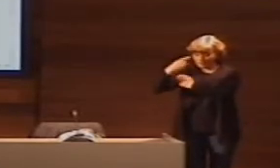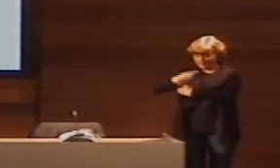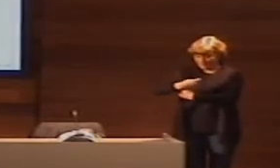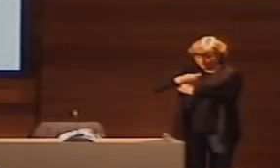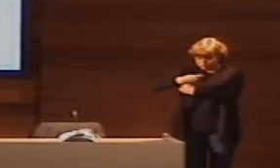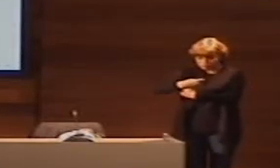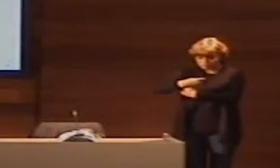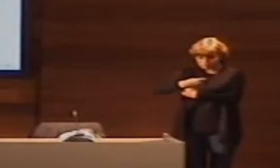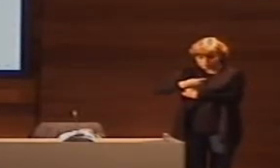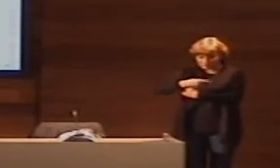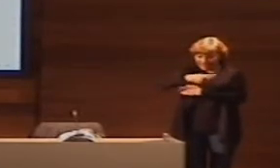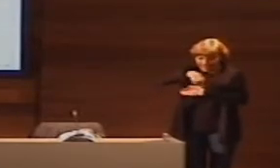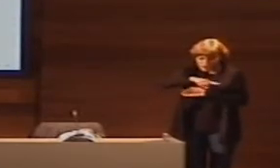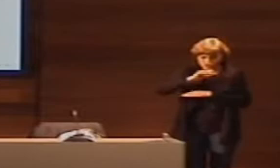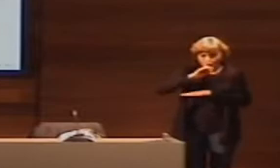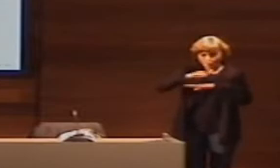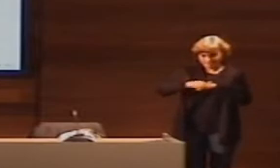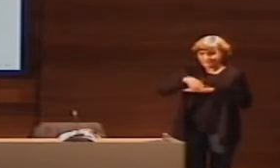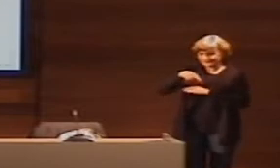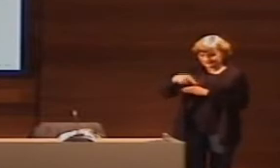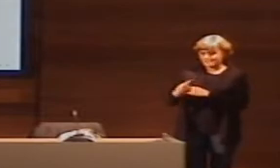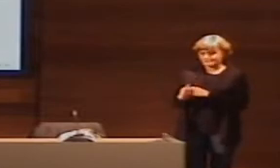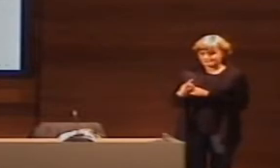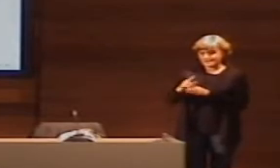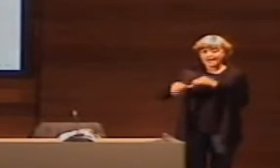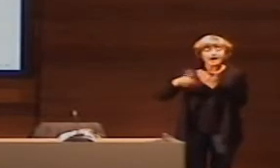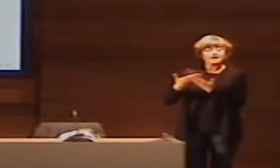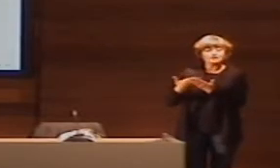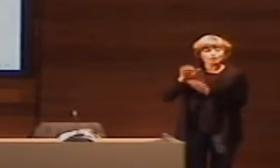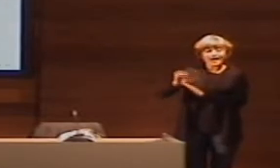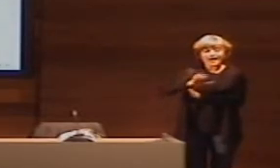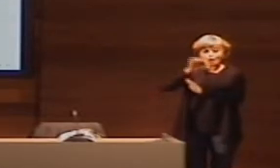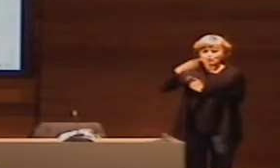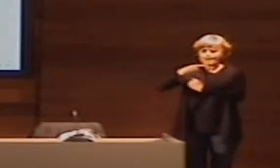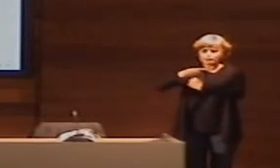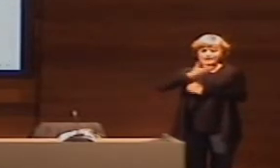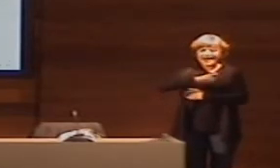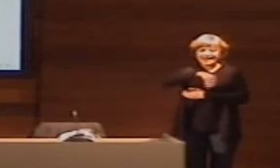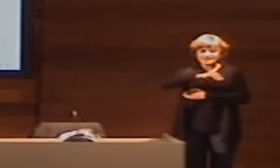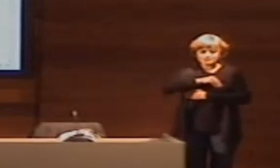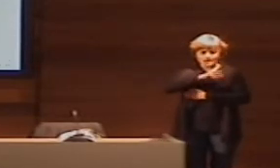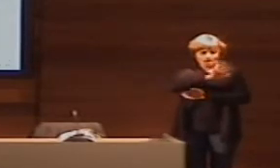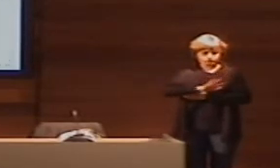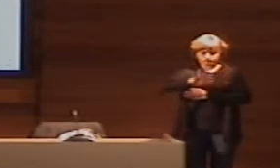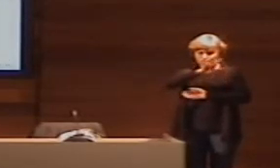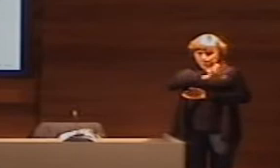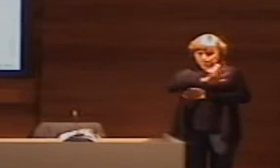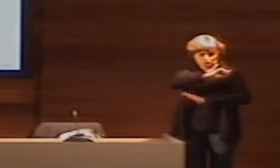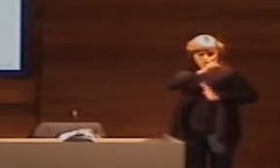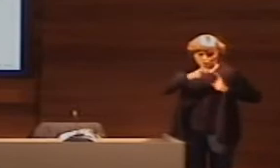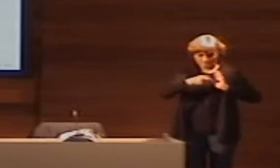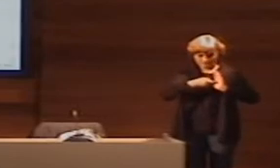Estado. Hasta ahora, Europa ha fijado unos objetivos para España y las comunidades autónomas, que son las que más competencias tienen en gestión de